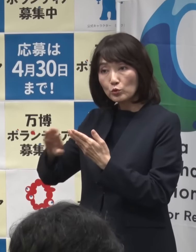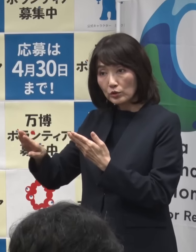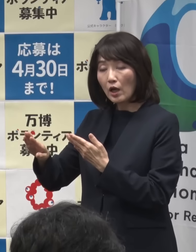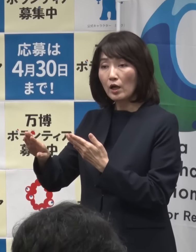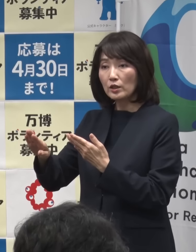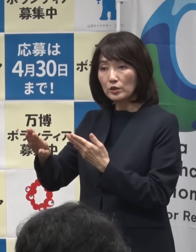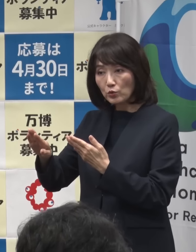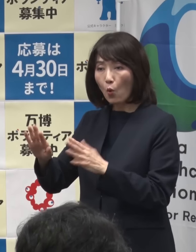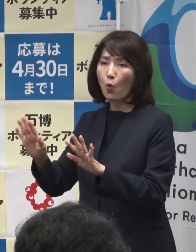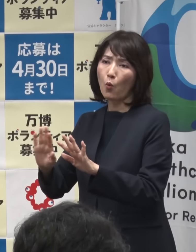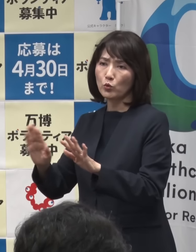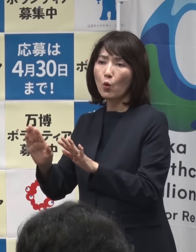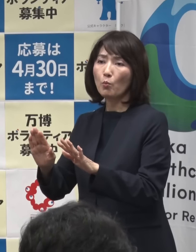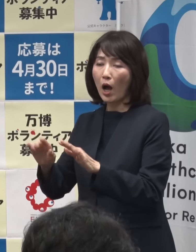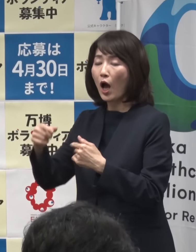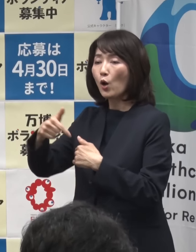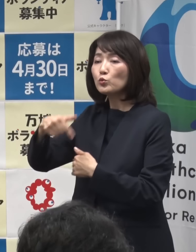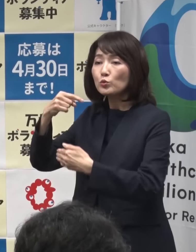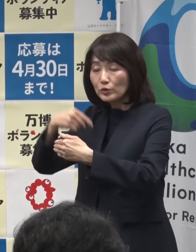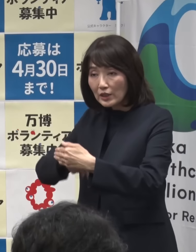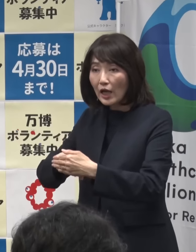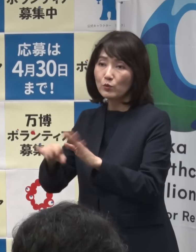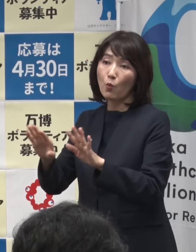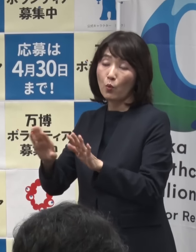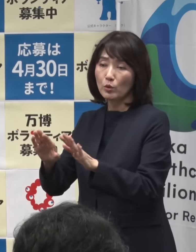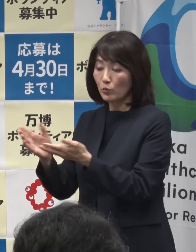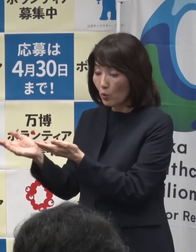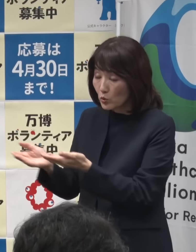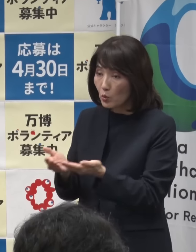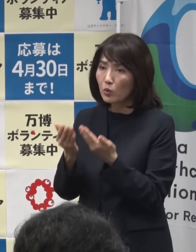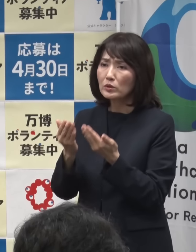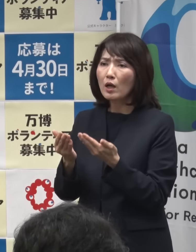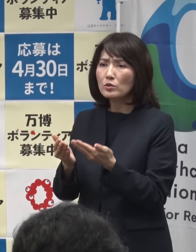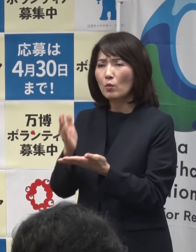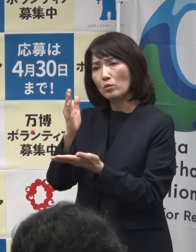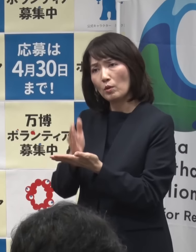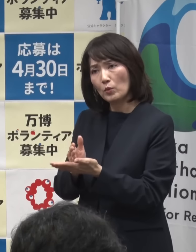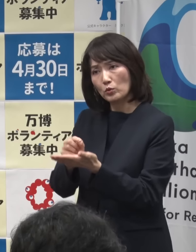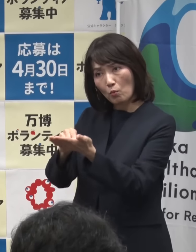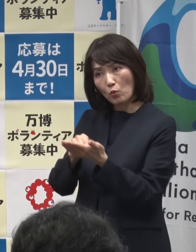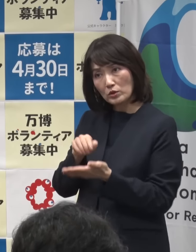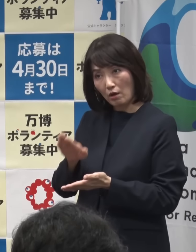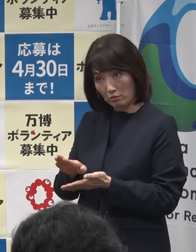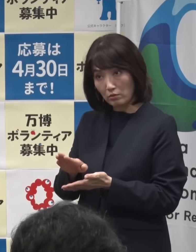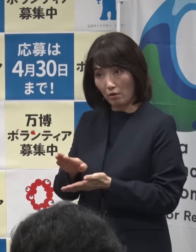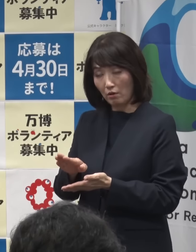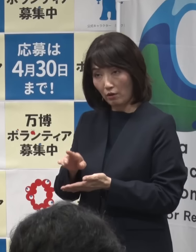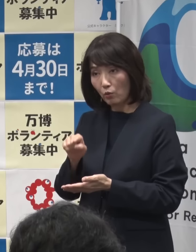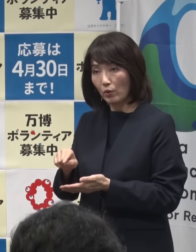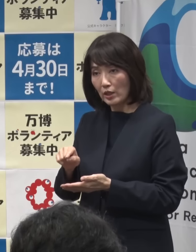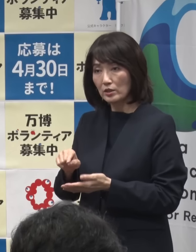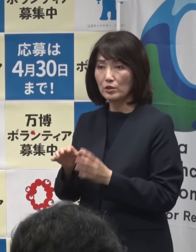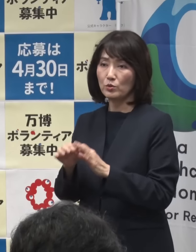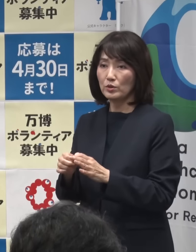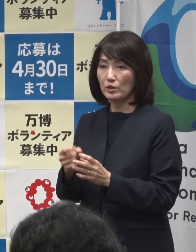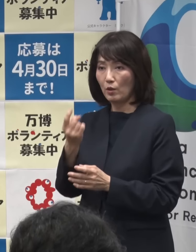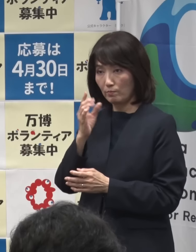を中止するよう求める申し入れを行いました。この申し入れについてどのように受け止められているのかをお聞かせください